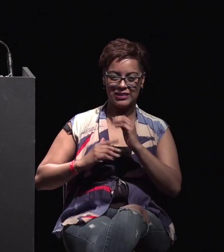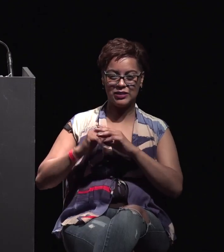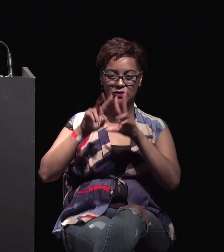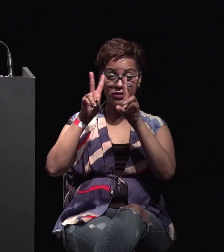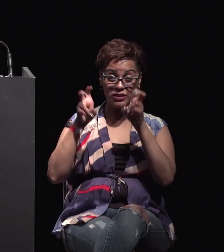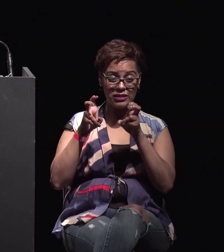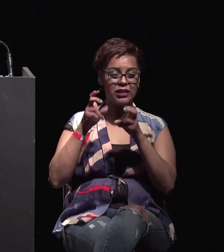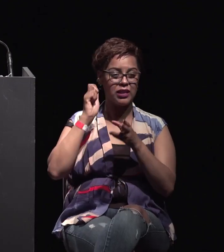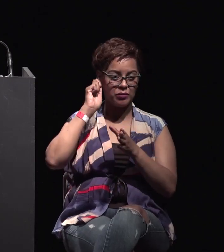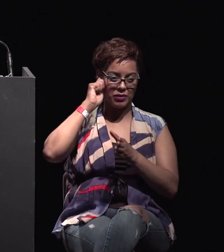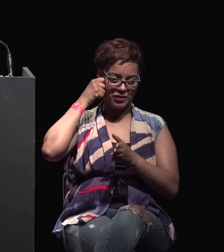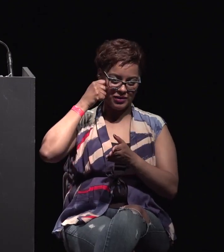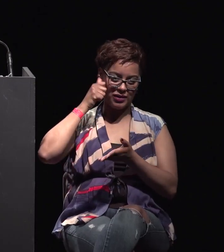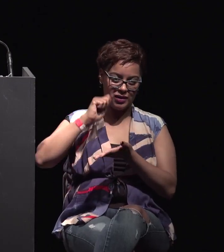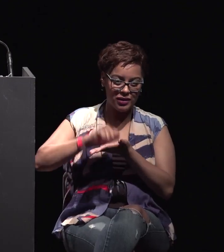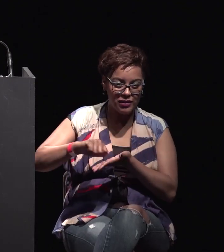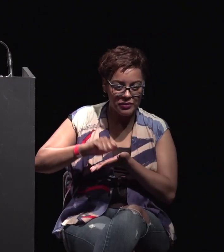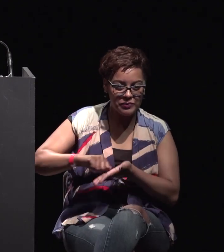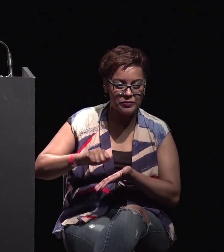né?